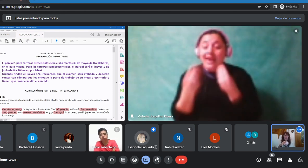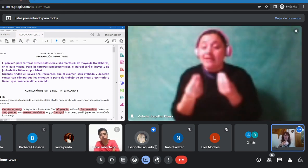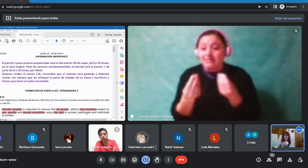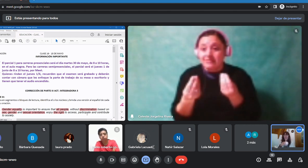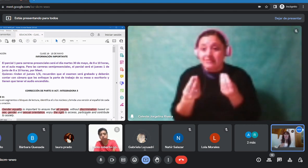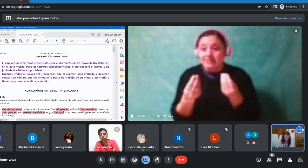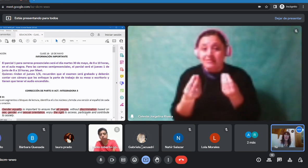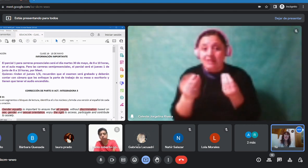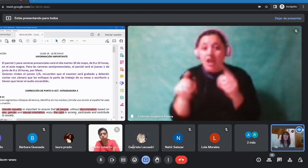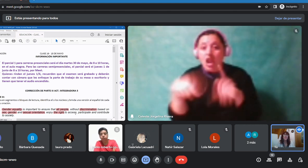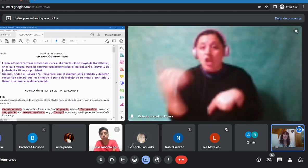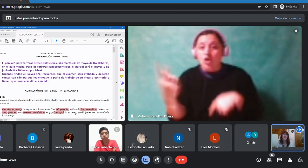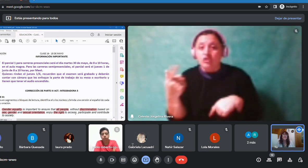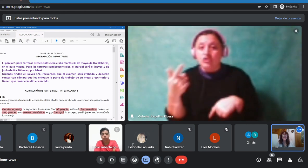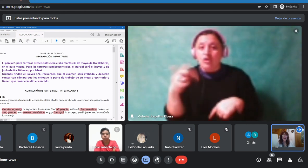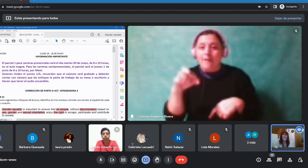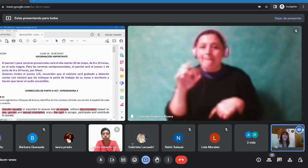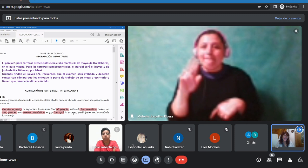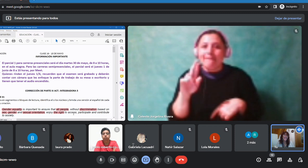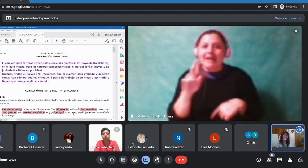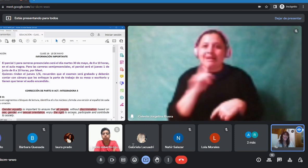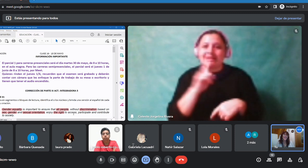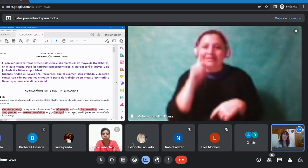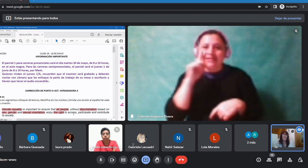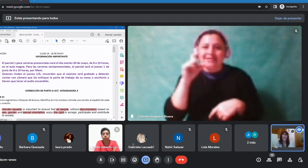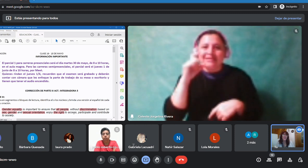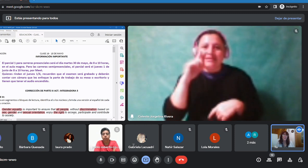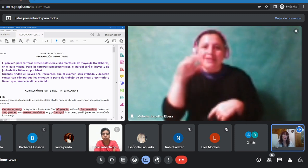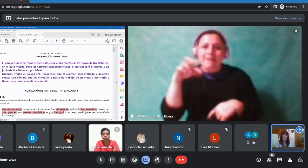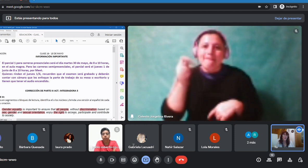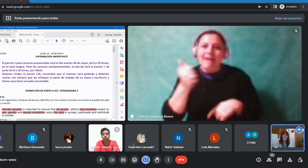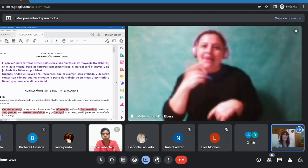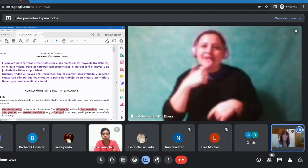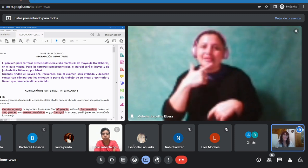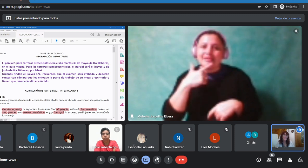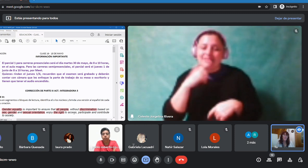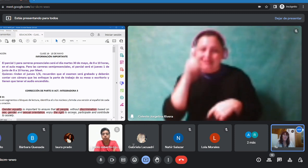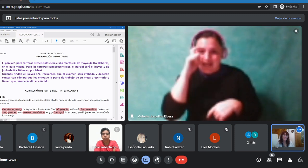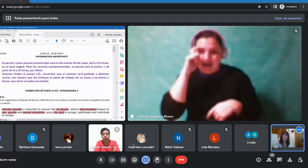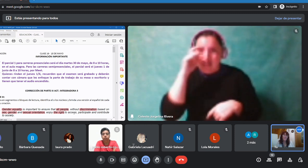Verbos. Entonces, access también es un verbo, ¿sí?